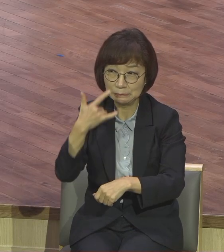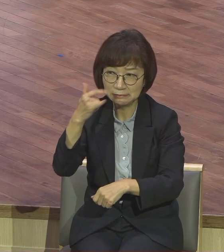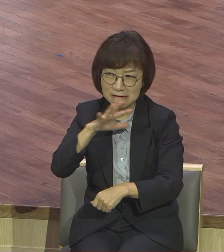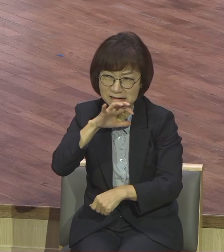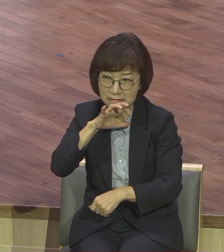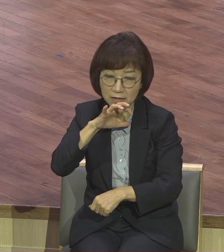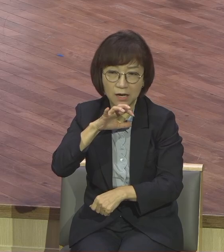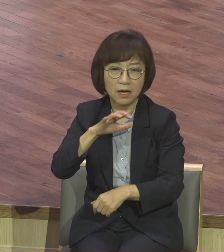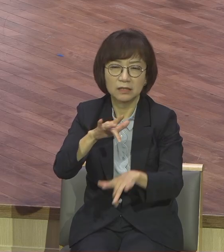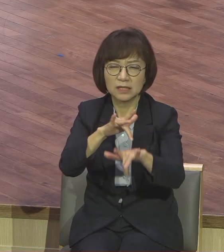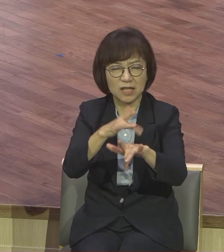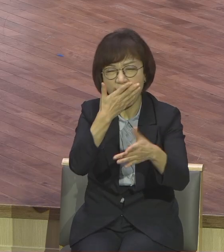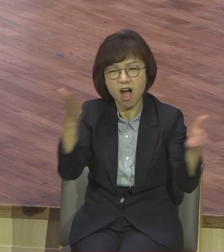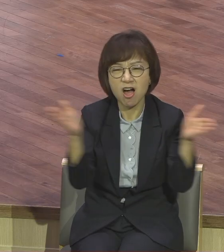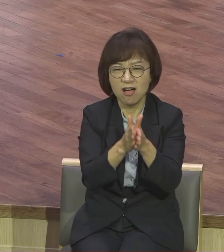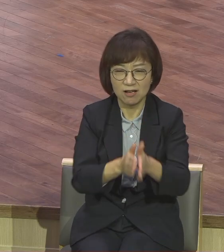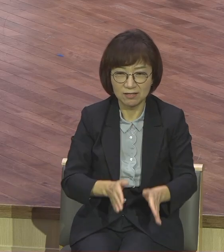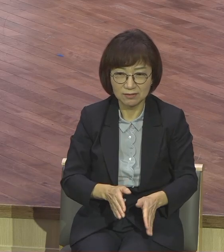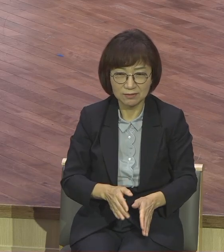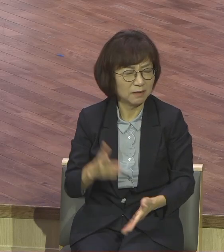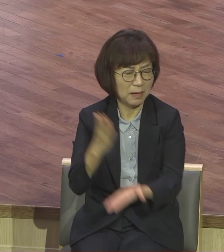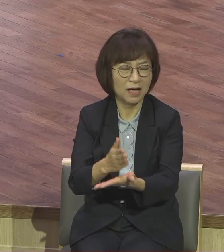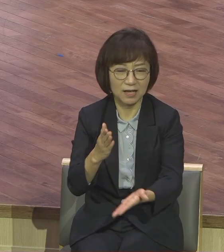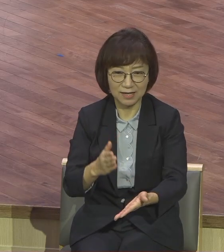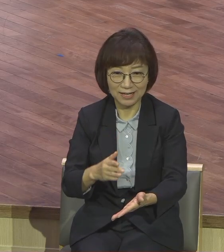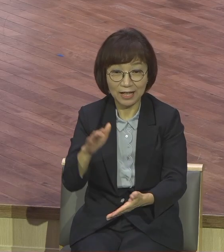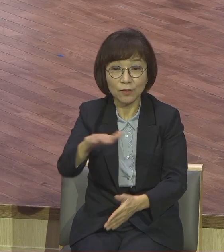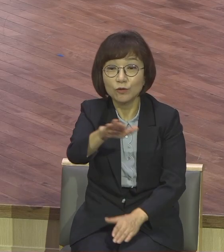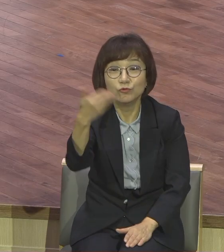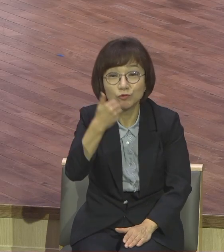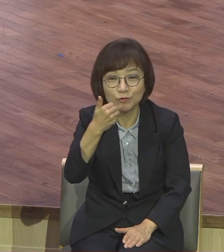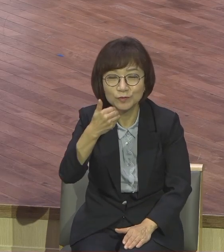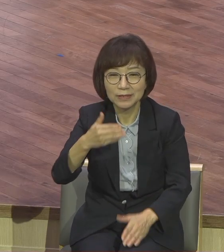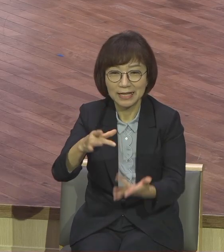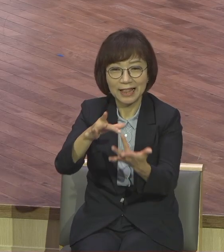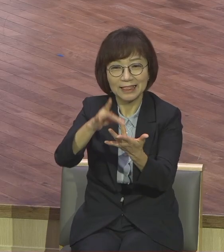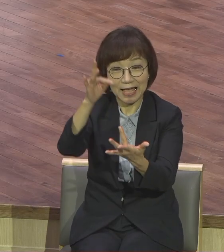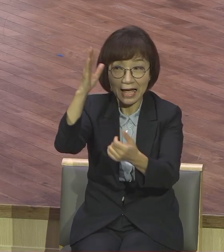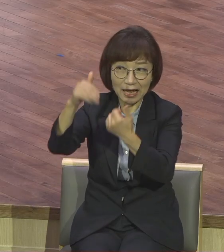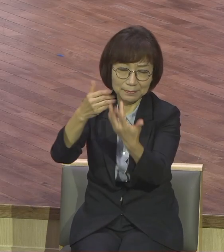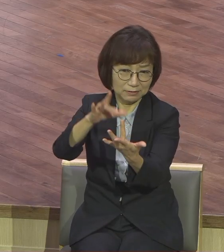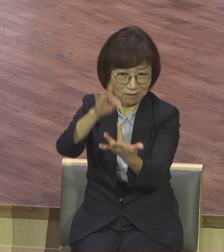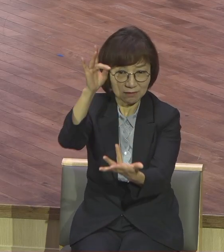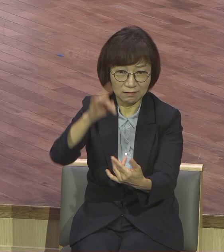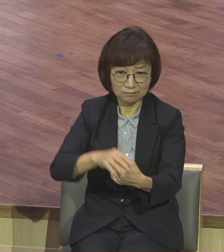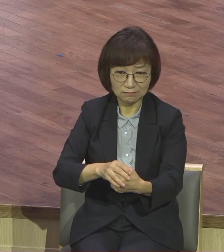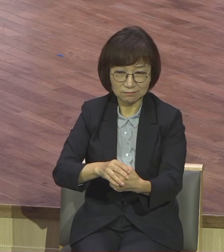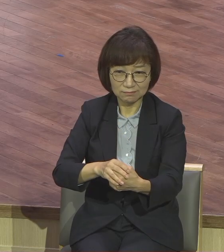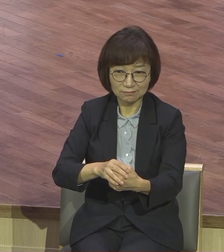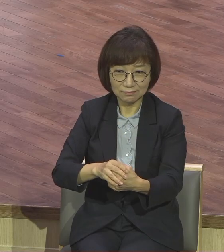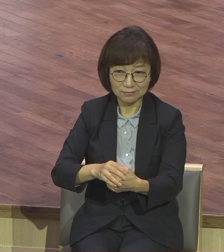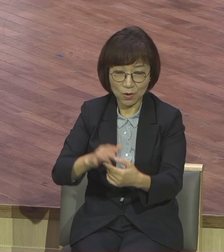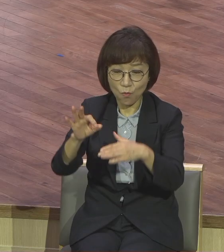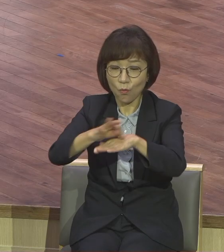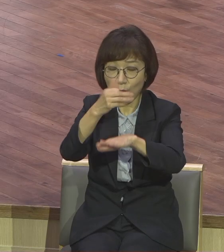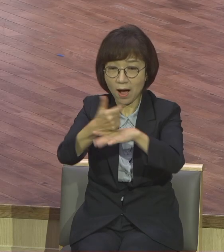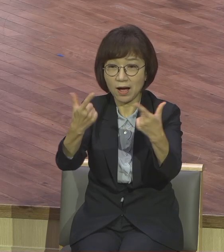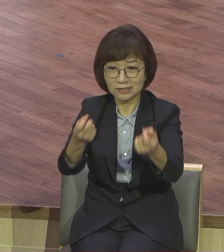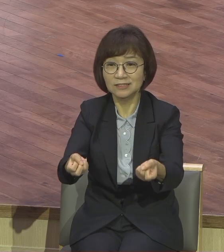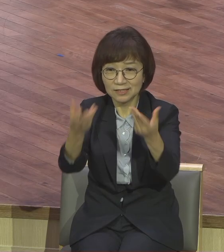사단 속임수요. 너는 택한 족속이요, 왕 같은 지상이요, 거룩한 나라에 여기 소유된 백성이라고 말하지 않습니까?